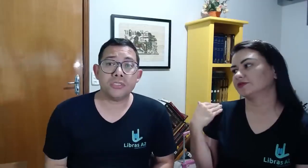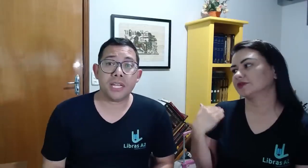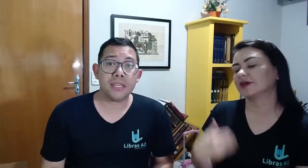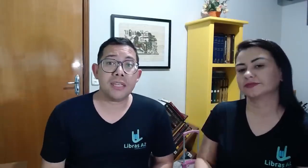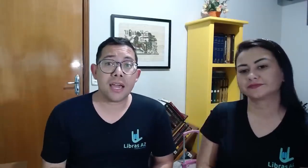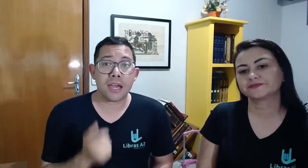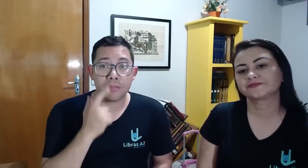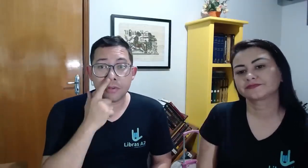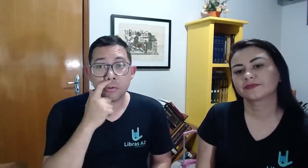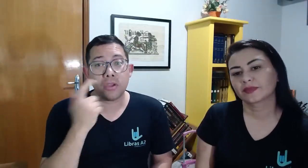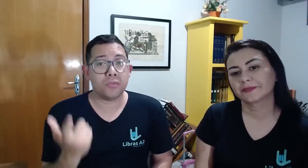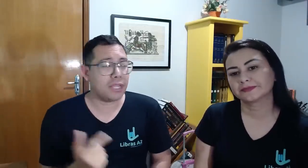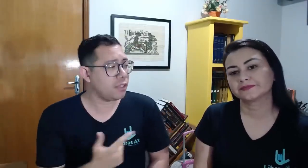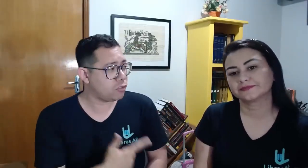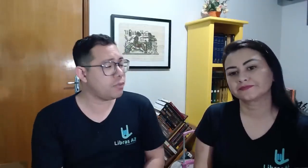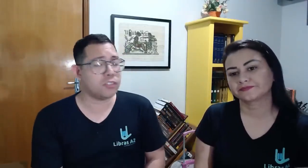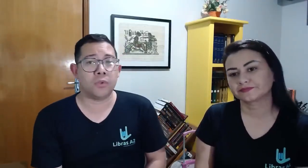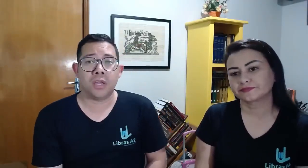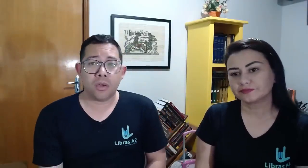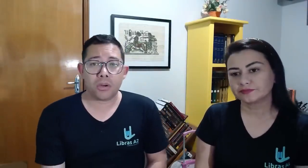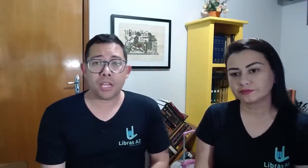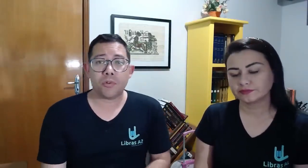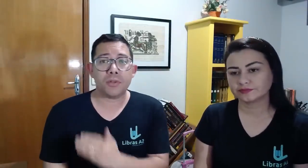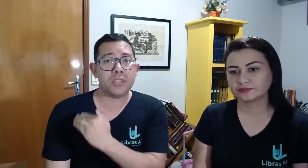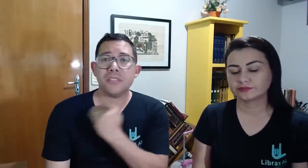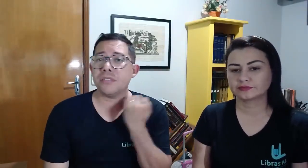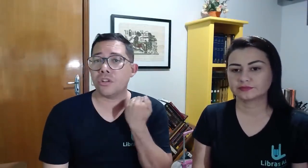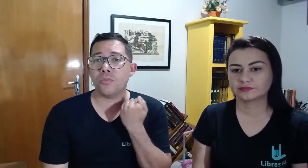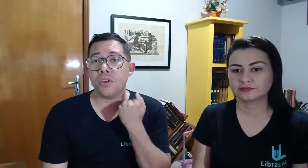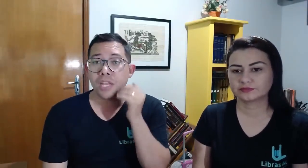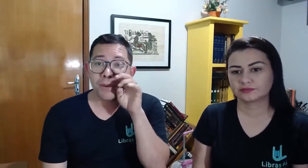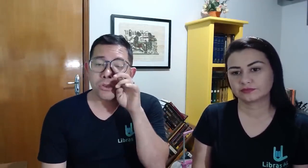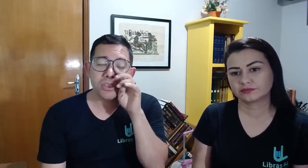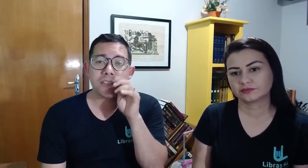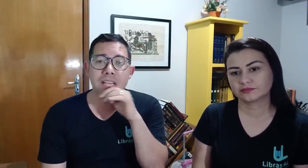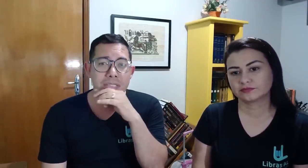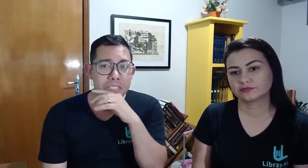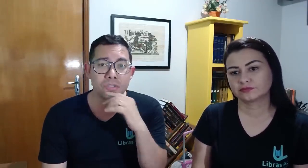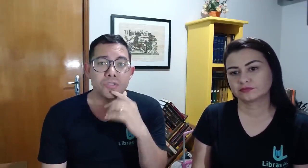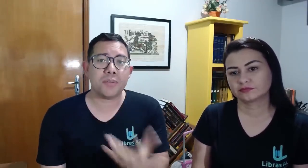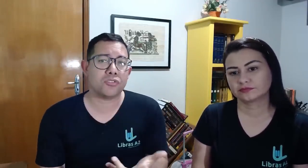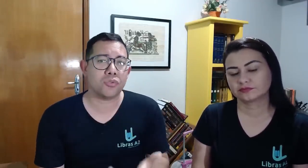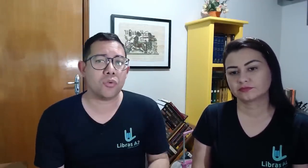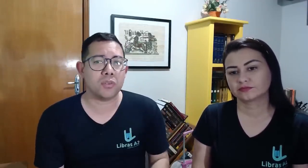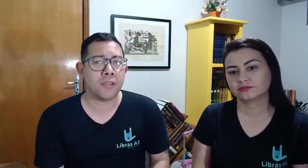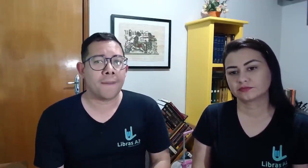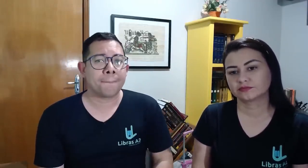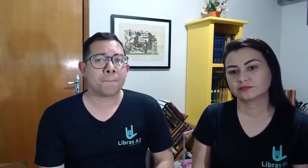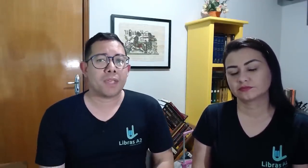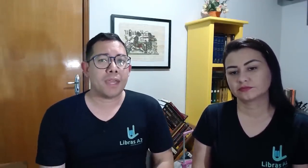mostrei que a árvore morreu, né? É isso mesmo. Ó, quero comentar, esse sinal de morrer é mais utilizado no sentido de pessoas.